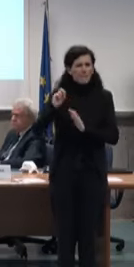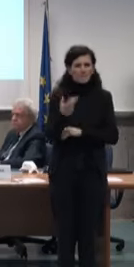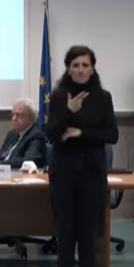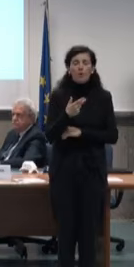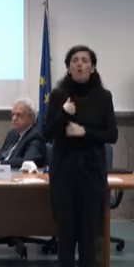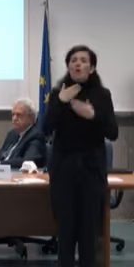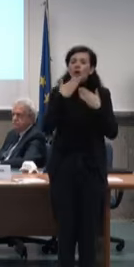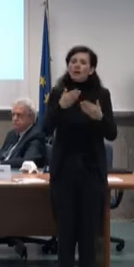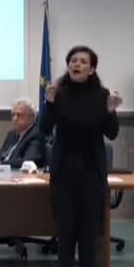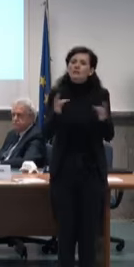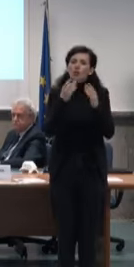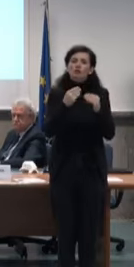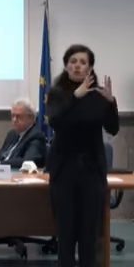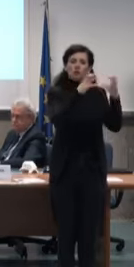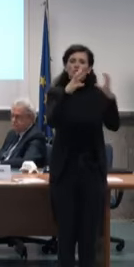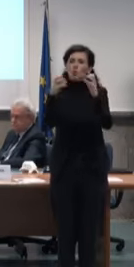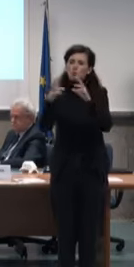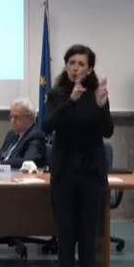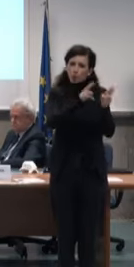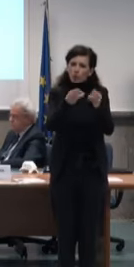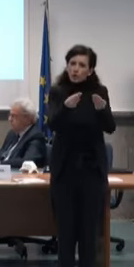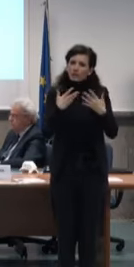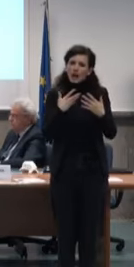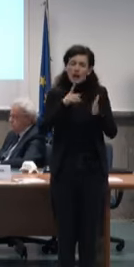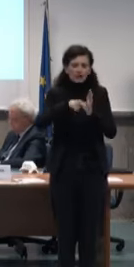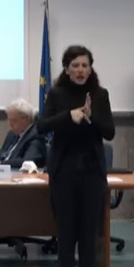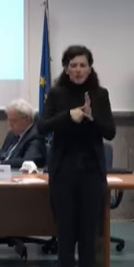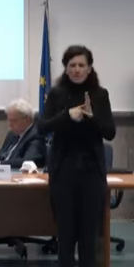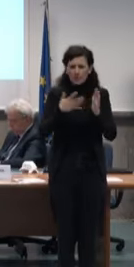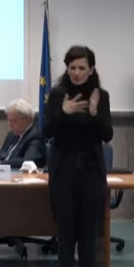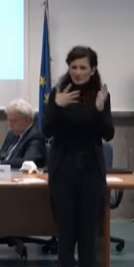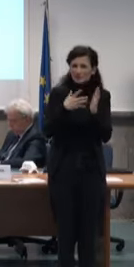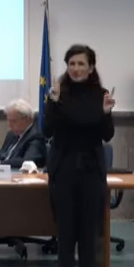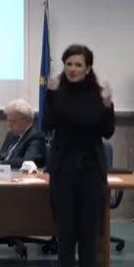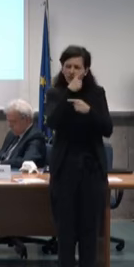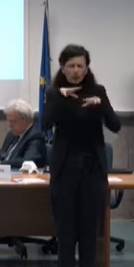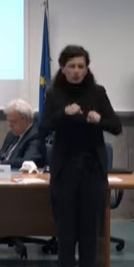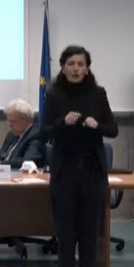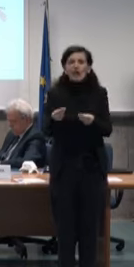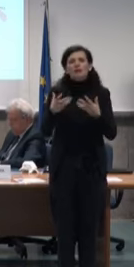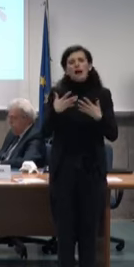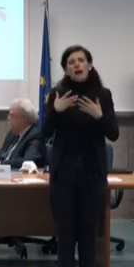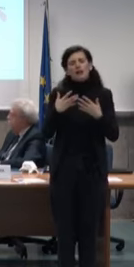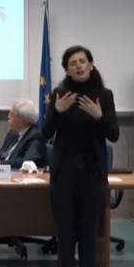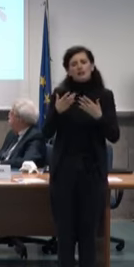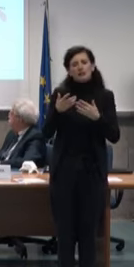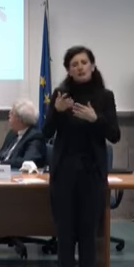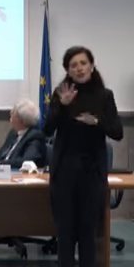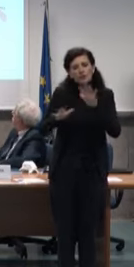tutte le strutture che hanno risposto anche in un tempo così difficile impegnativo nel garantire l'assistenza queste persone